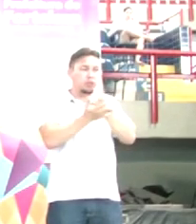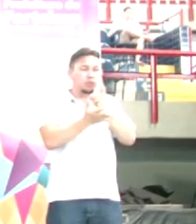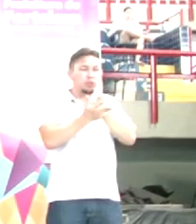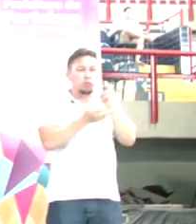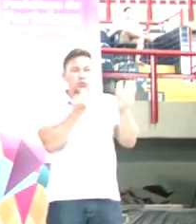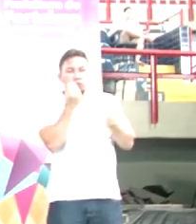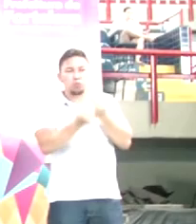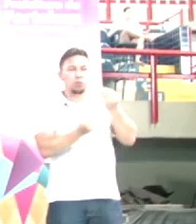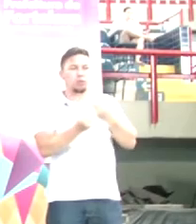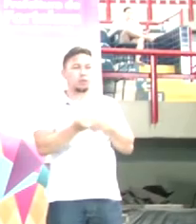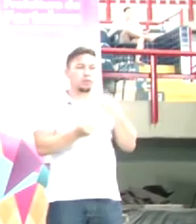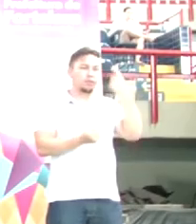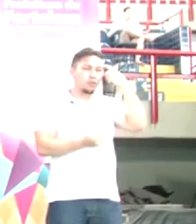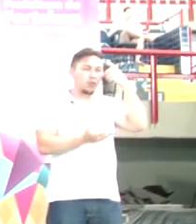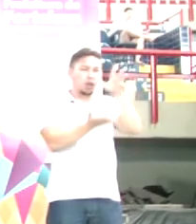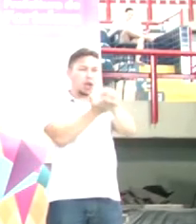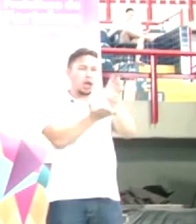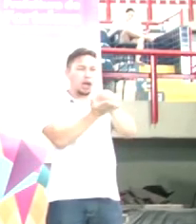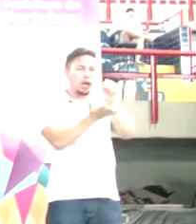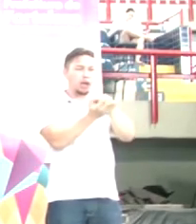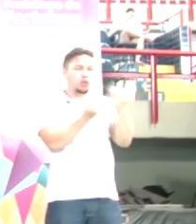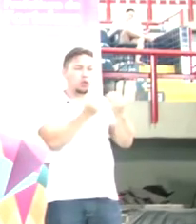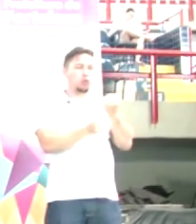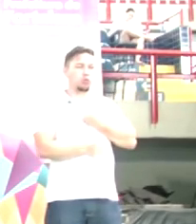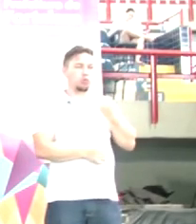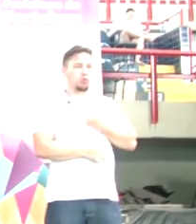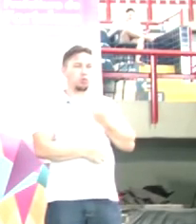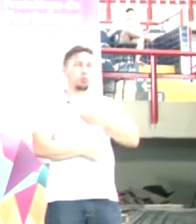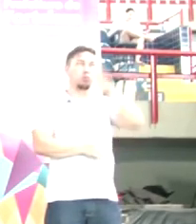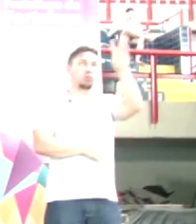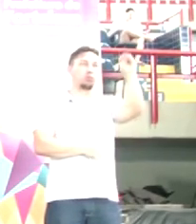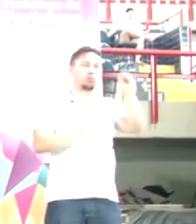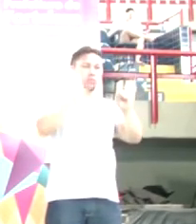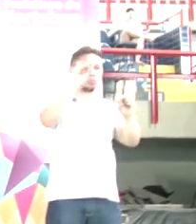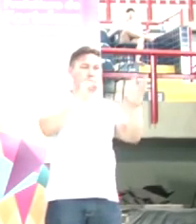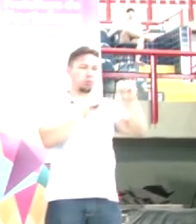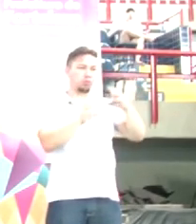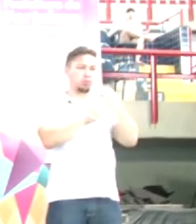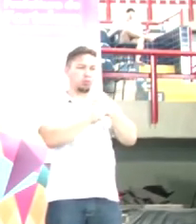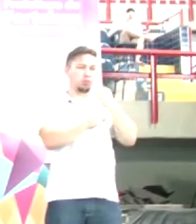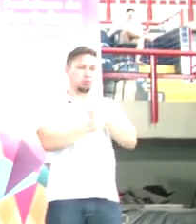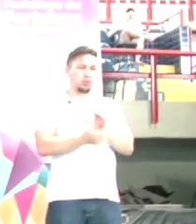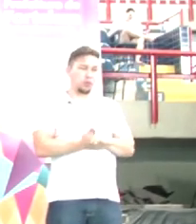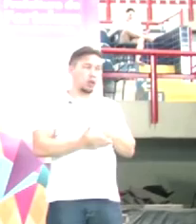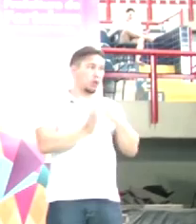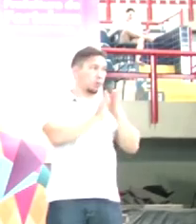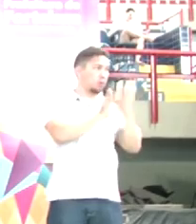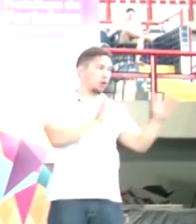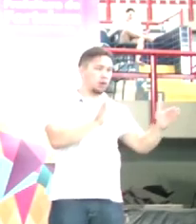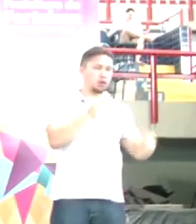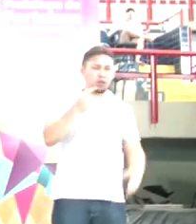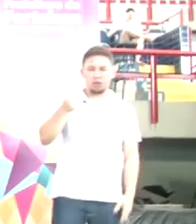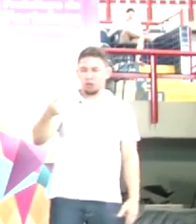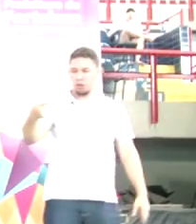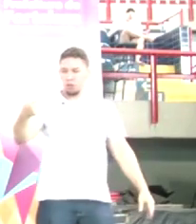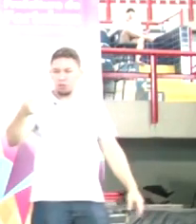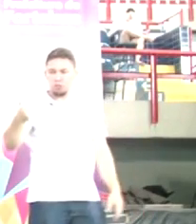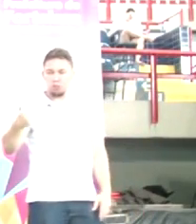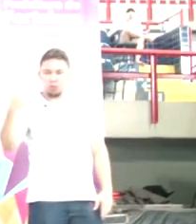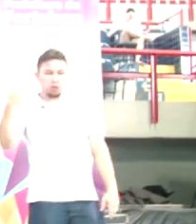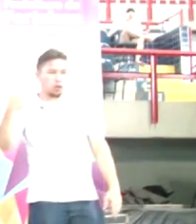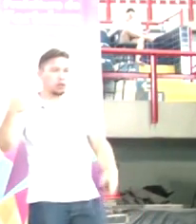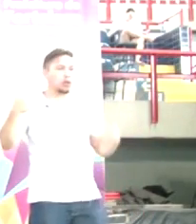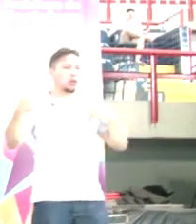sempre? Anota os teus dados. Como assim? O cara vai trabalhar com 2012 e o cara vai trabalhar